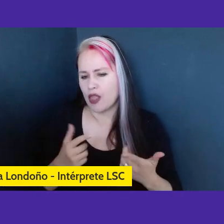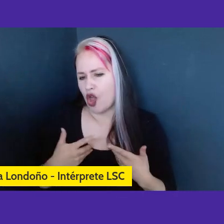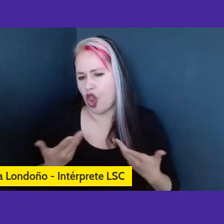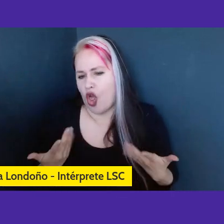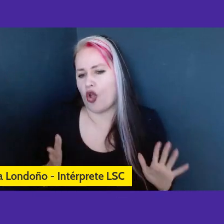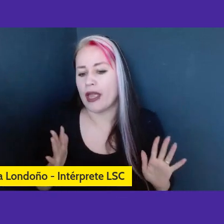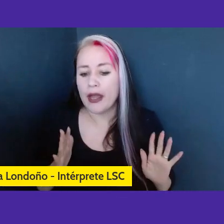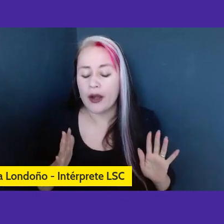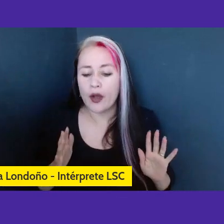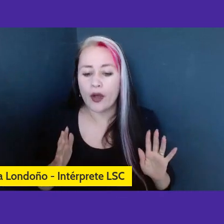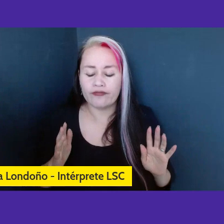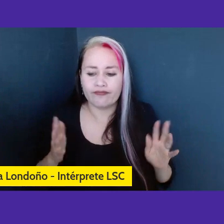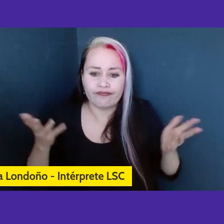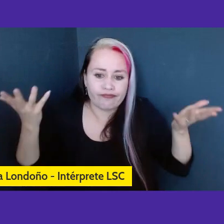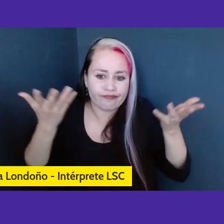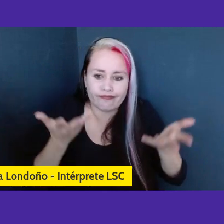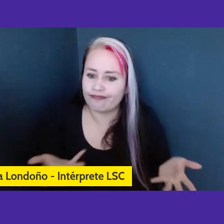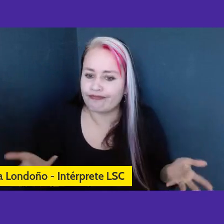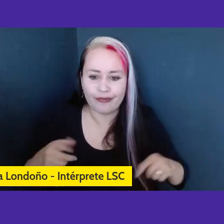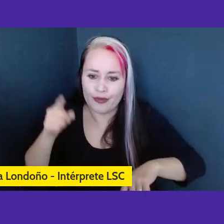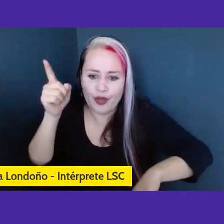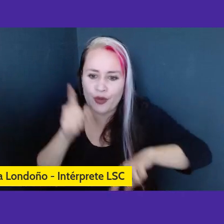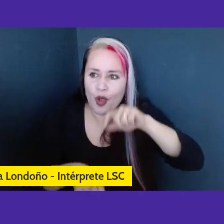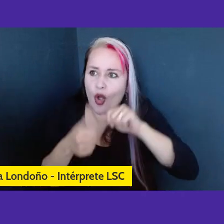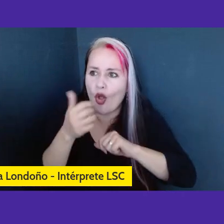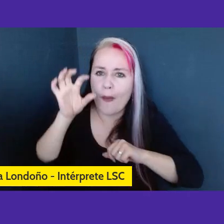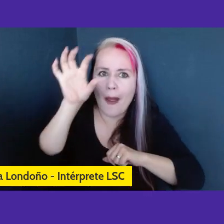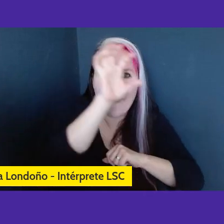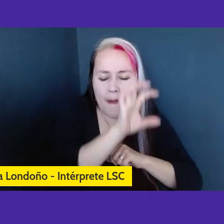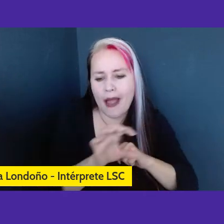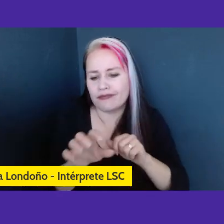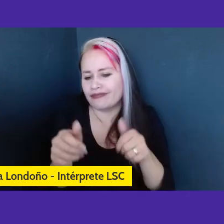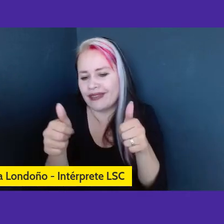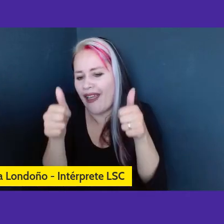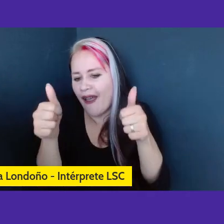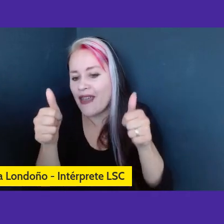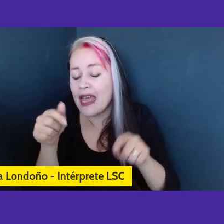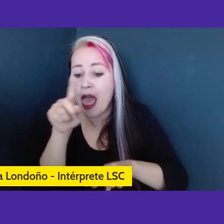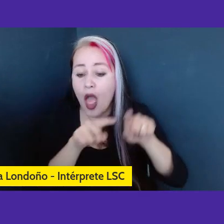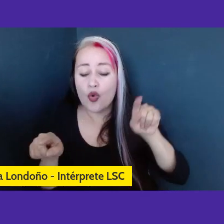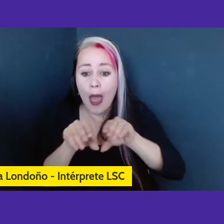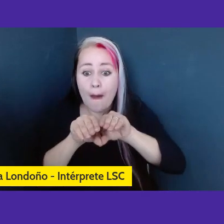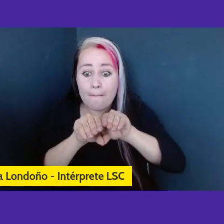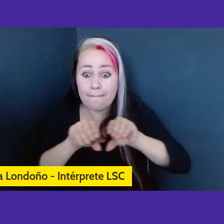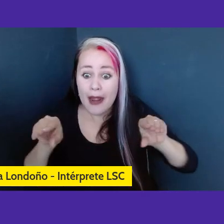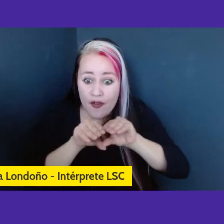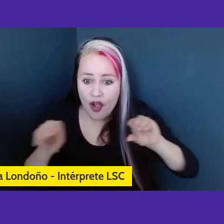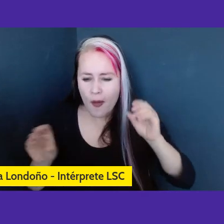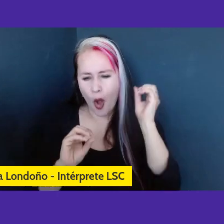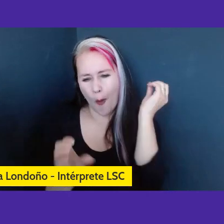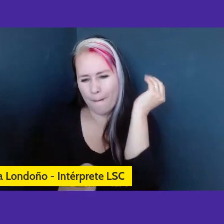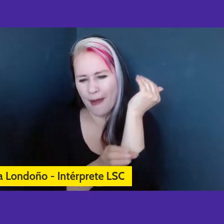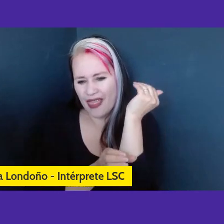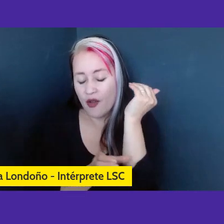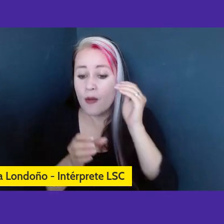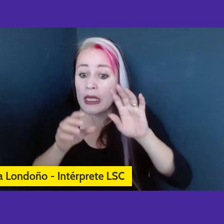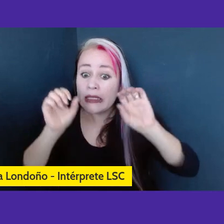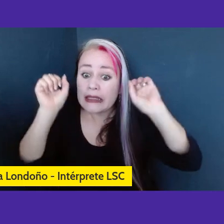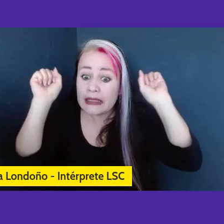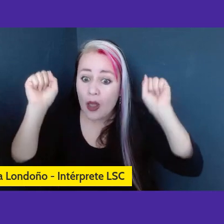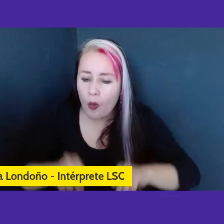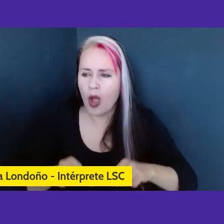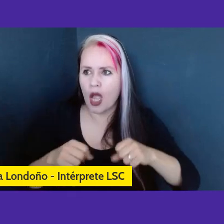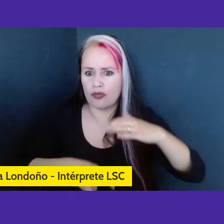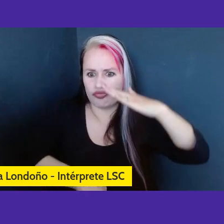y no puedes escalar. Está bien que hoy hay plataformas que te dan la posibilidad de poder subirlas a lo